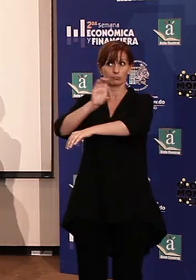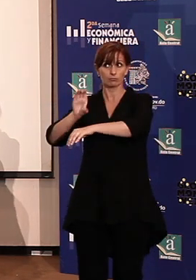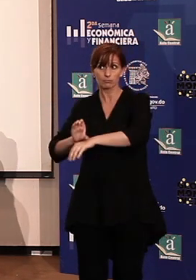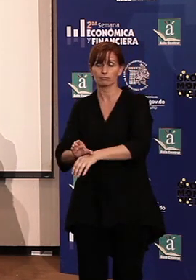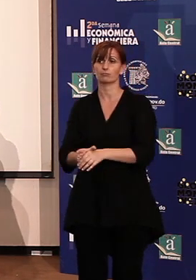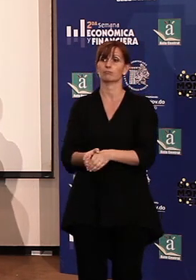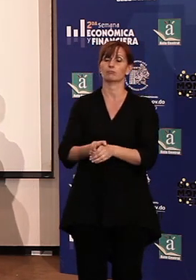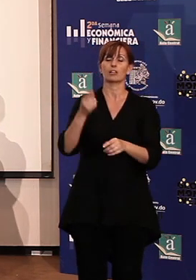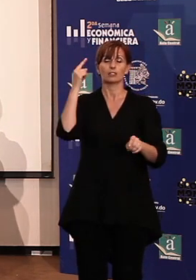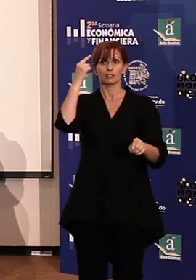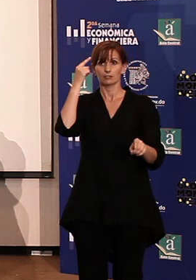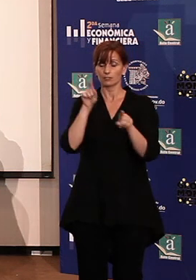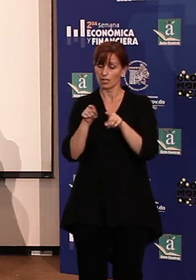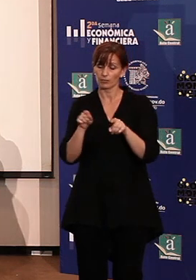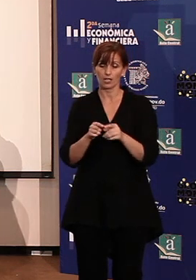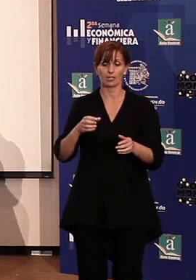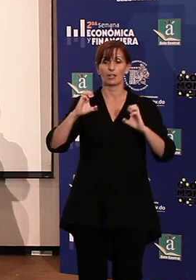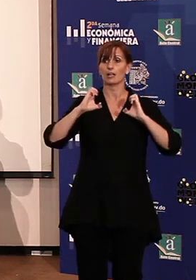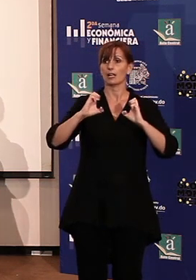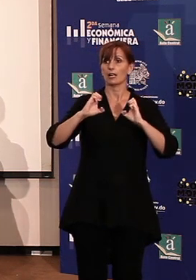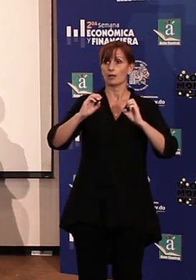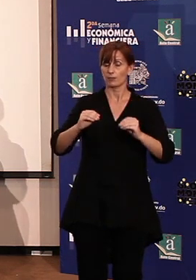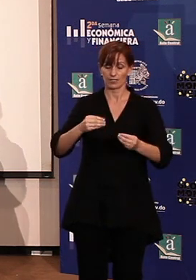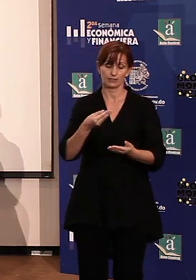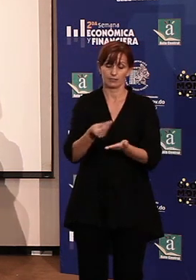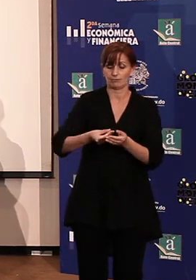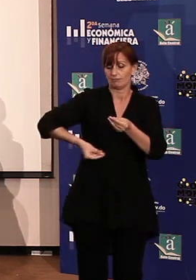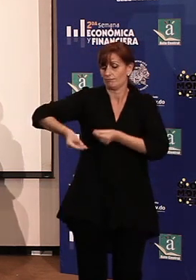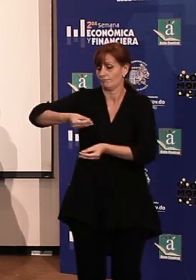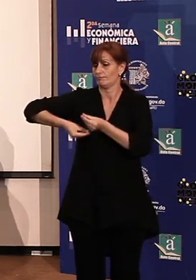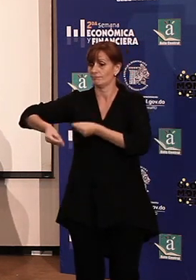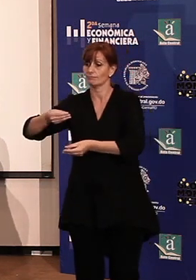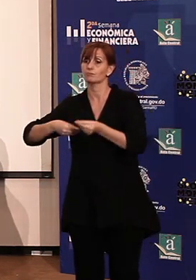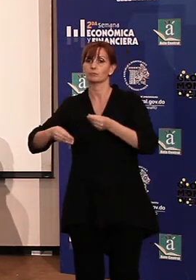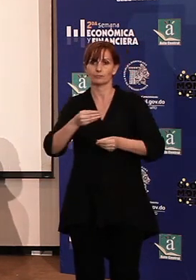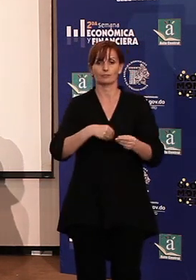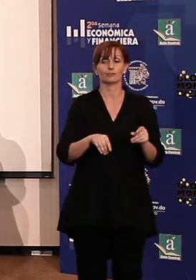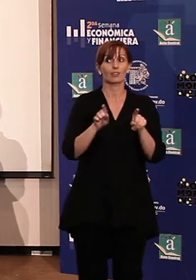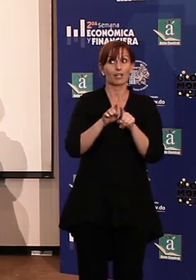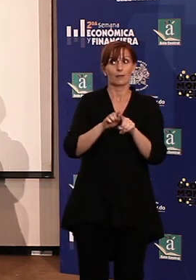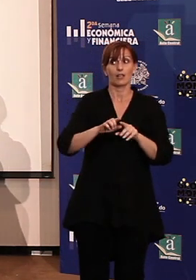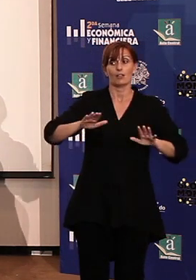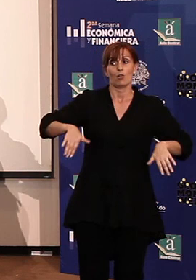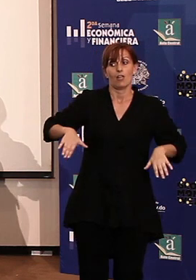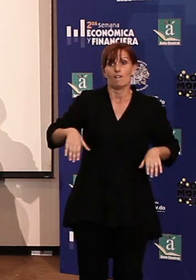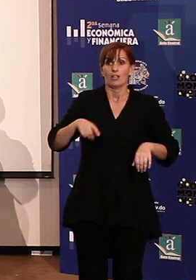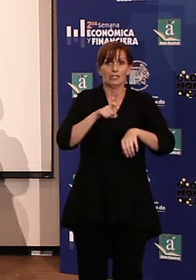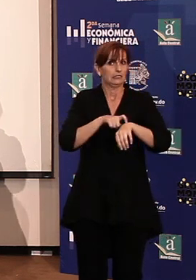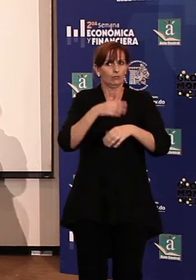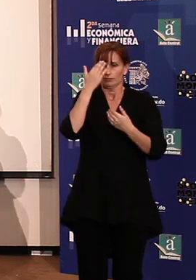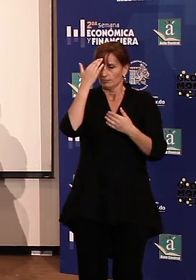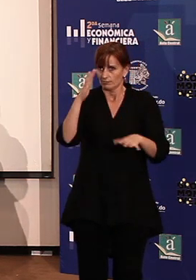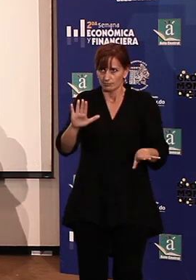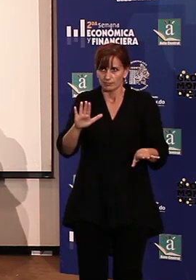auditoría administración de empresa me adelanto un poco sin dar la fecha estamos